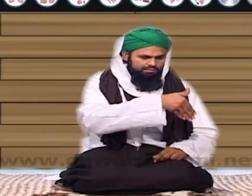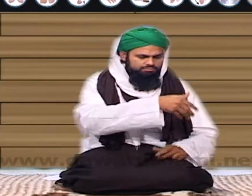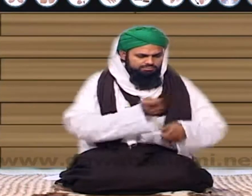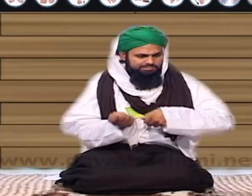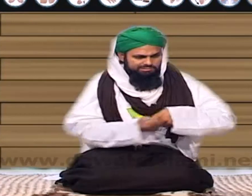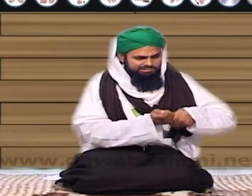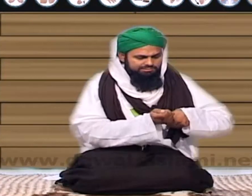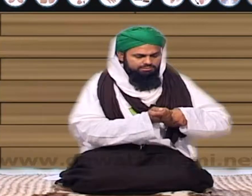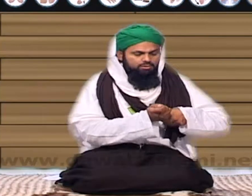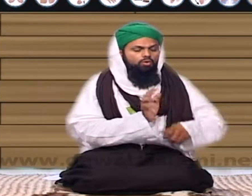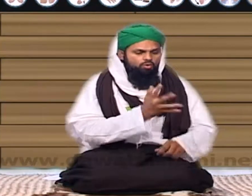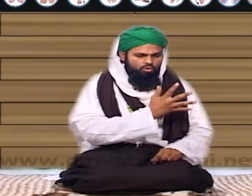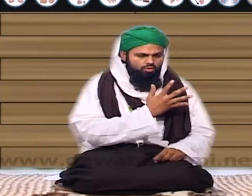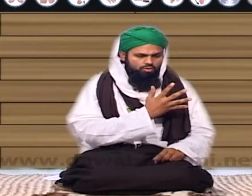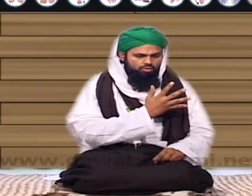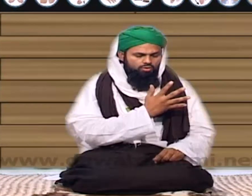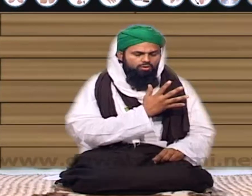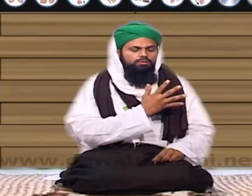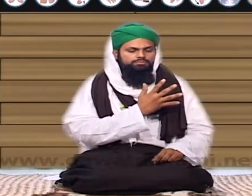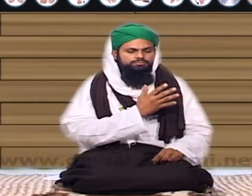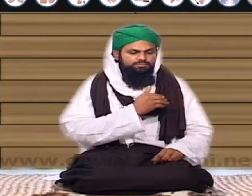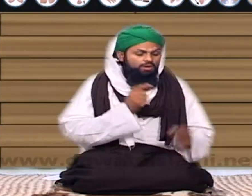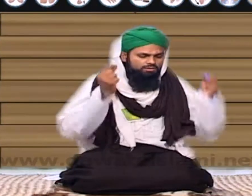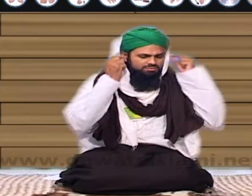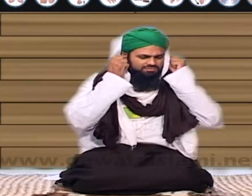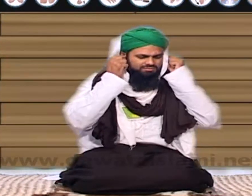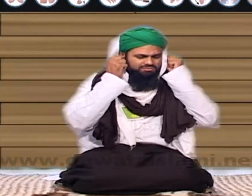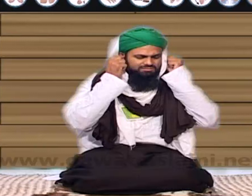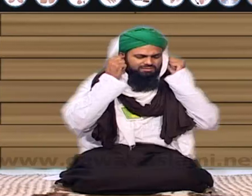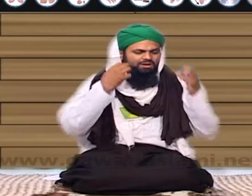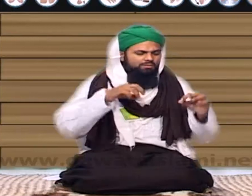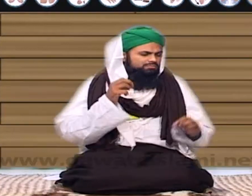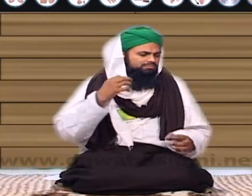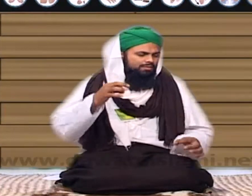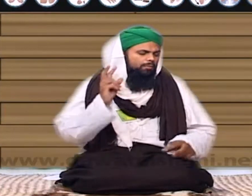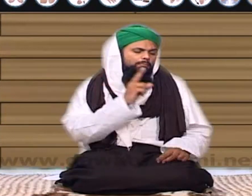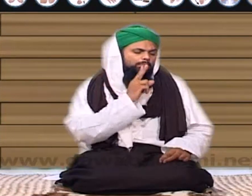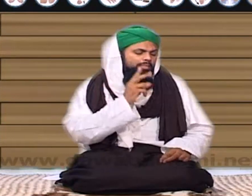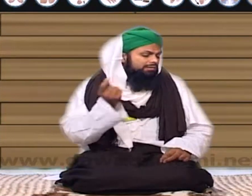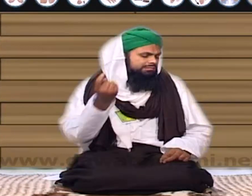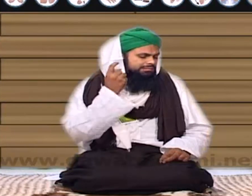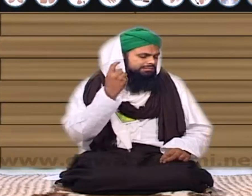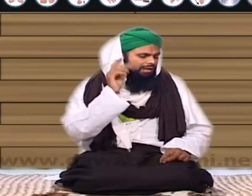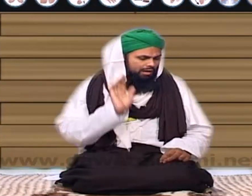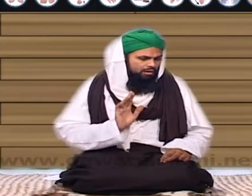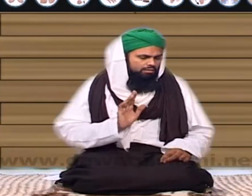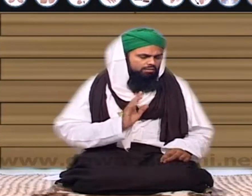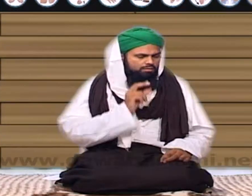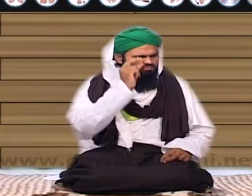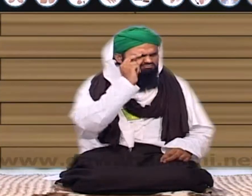اس کو کرکٹ کھیلتا ہوا دیکھ لیں، یا وہ کہیں میچ ہو رہا اور ریڈیو کان سے لگائے وہ کومنٹری سنتا ہوا مزے سے جا رہا